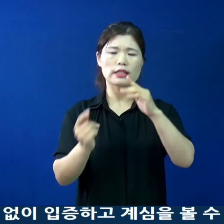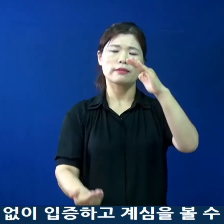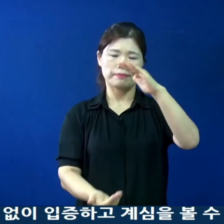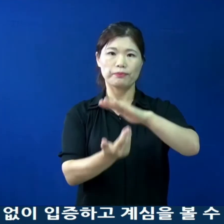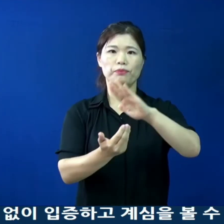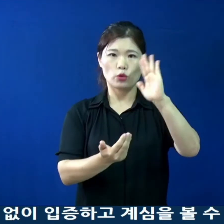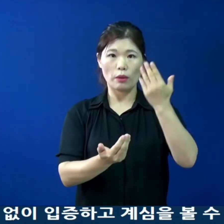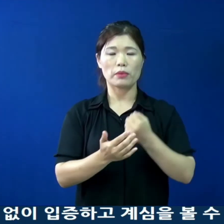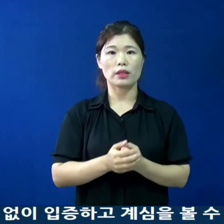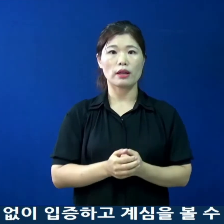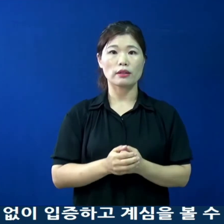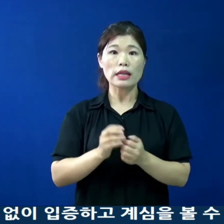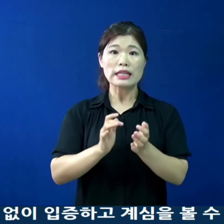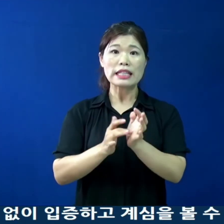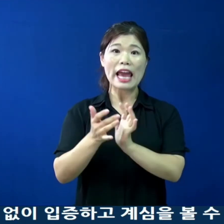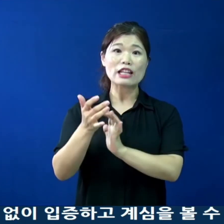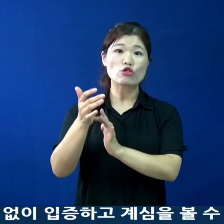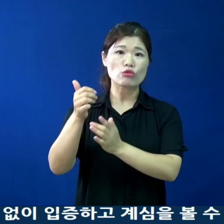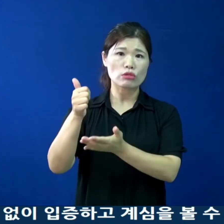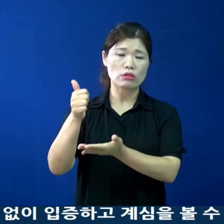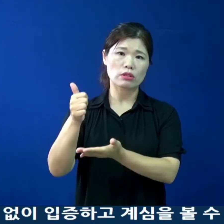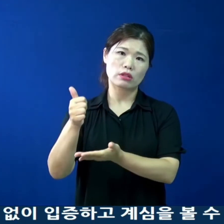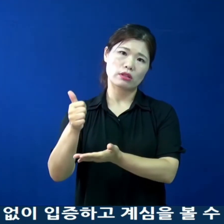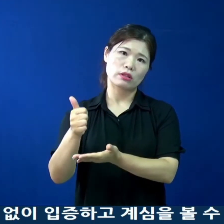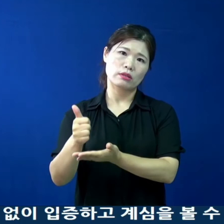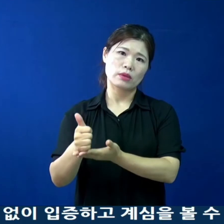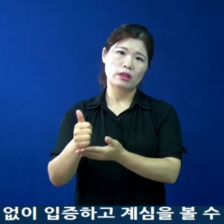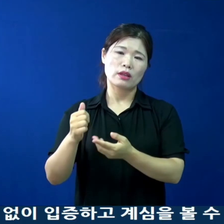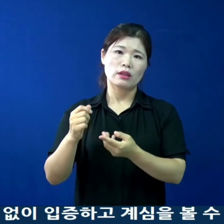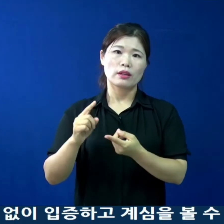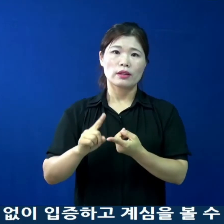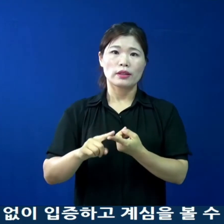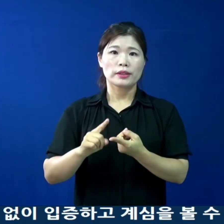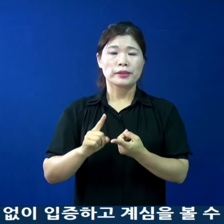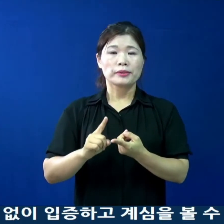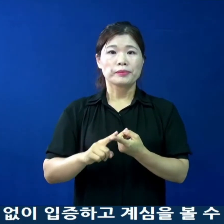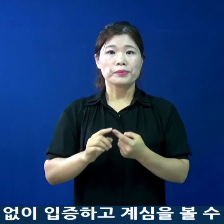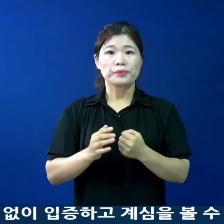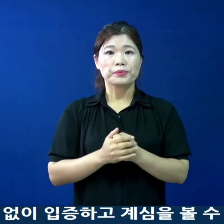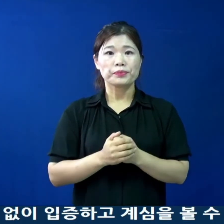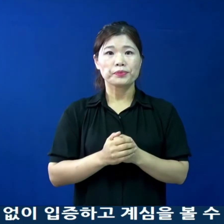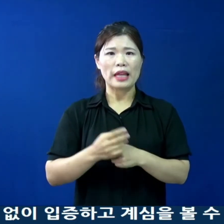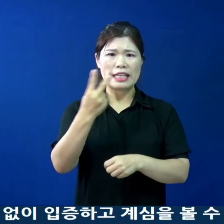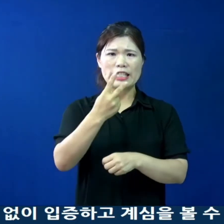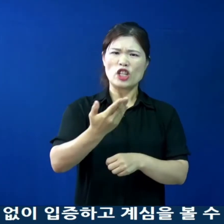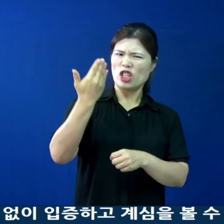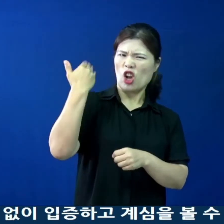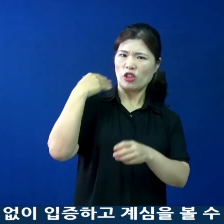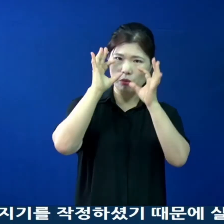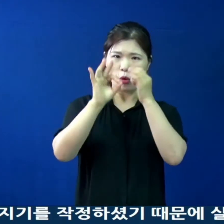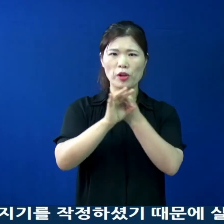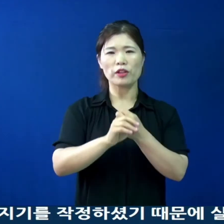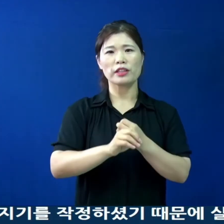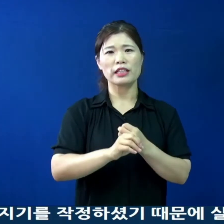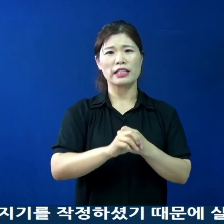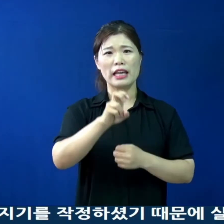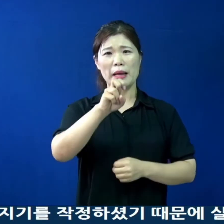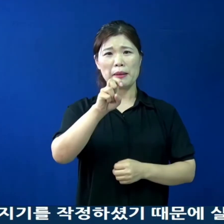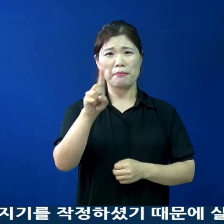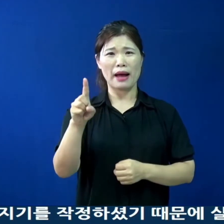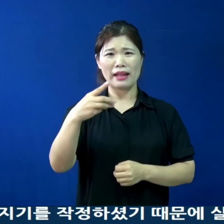다시 예수님의 신문의 현장으로 2000년의 시간을 거슬러서 가보면 마태복음 27장에